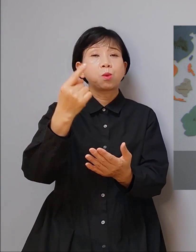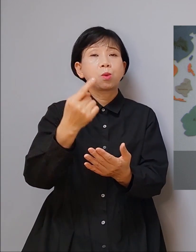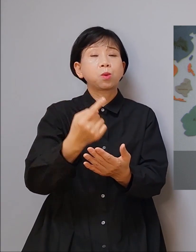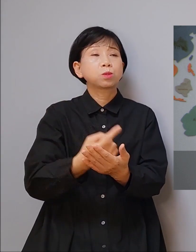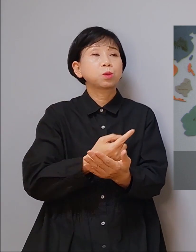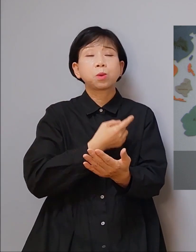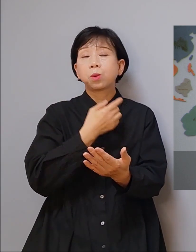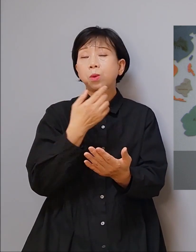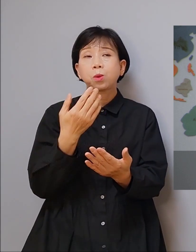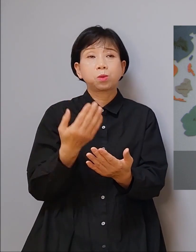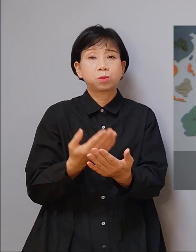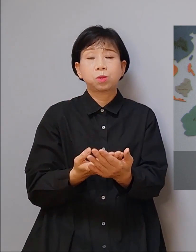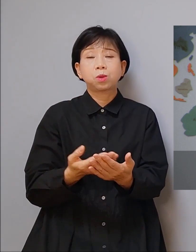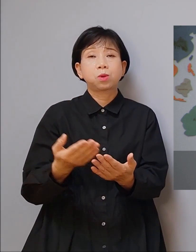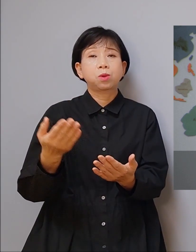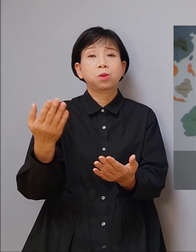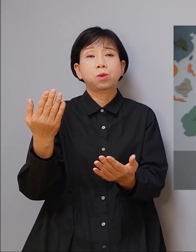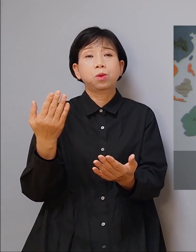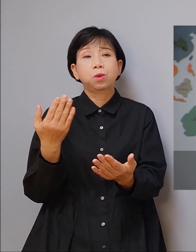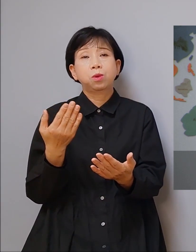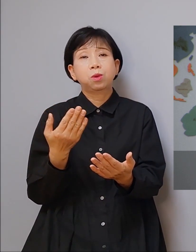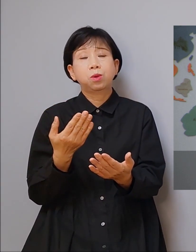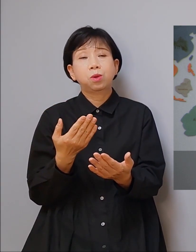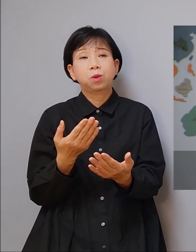이곳에 오소서.